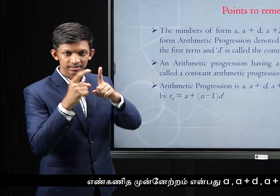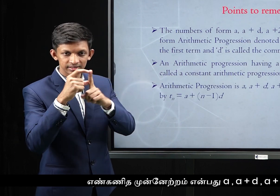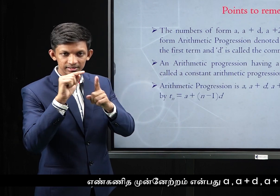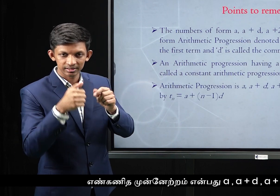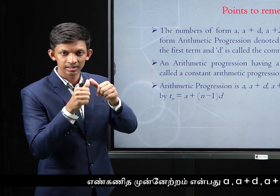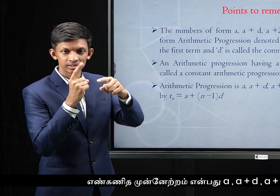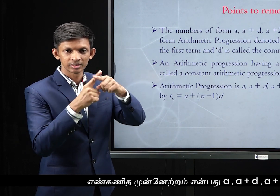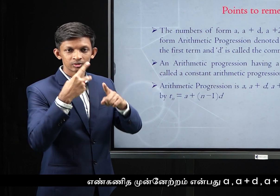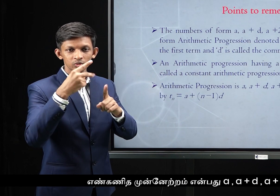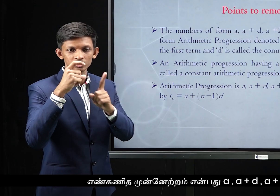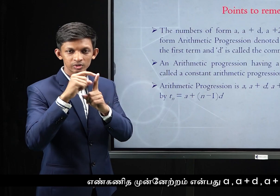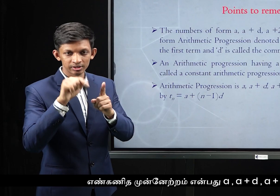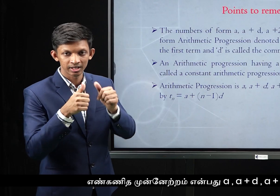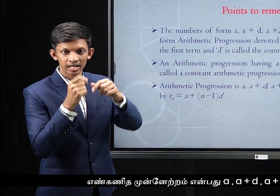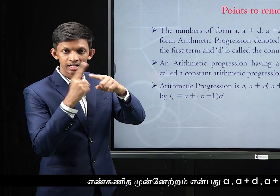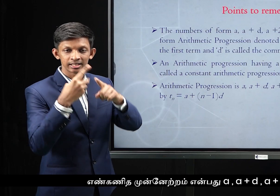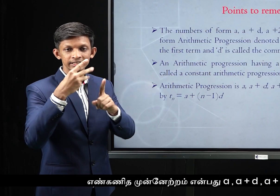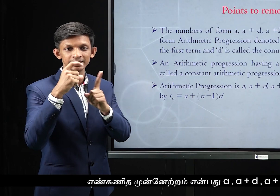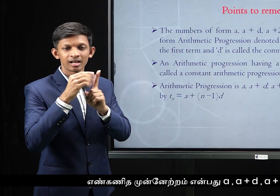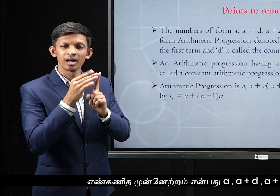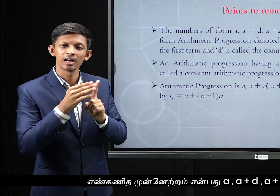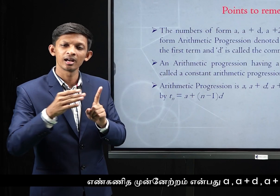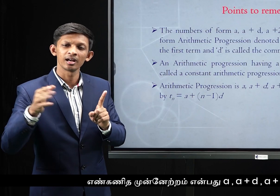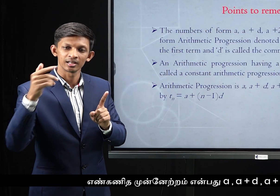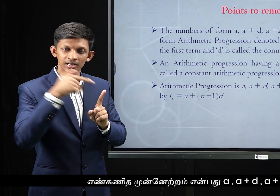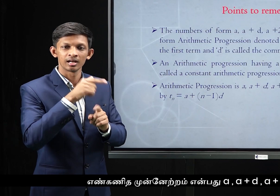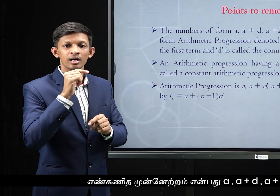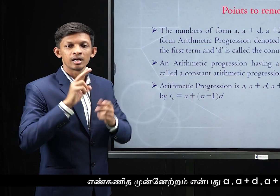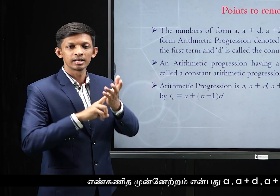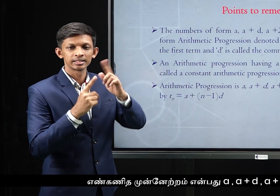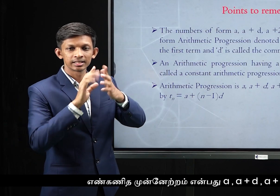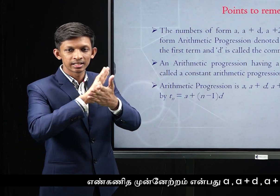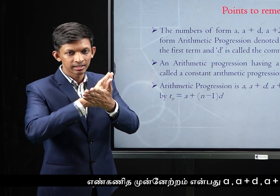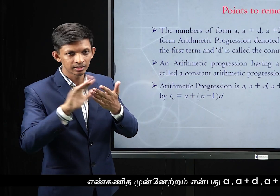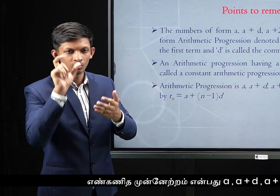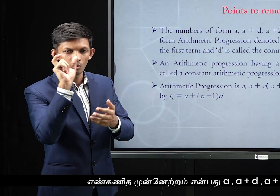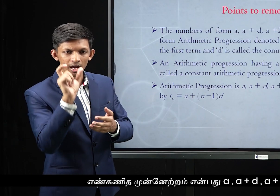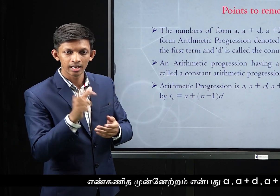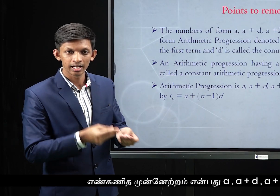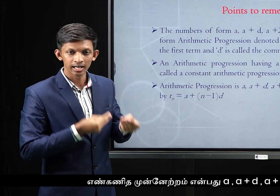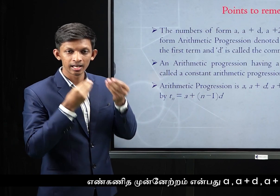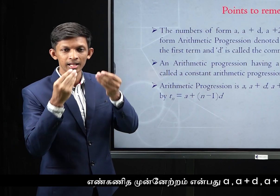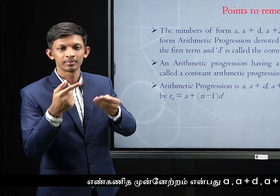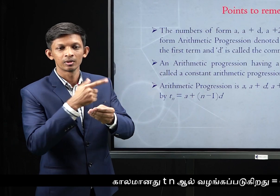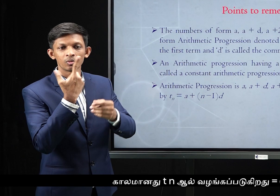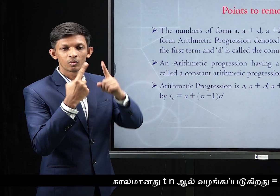முன்னேற்றம் என்பது ஏ கூட்டல் டி ஏ கூட்டல் 2d ஏ கூட்டல் 3d n